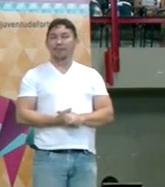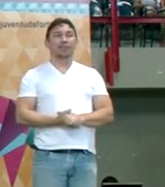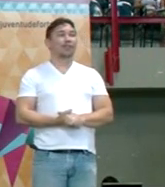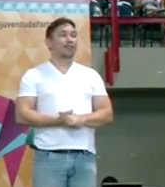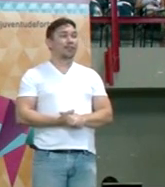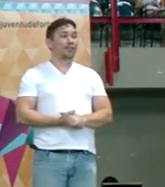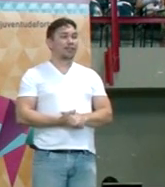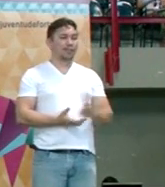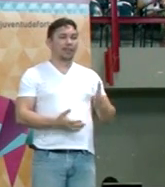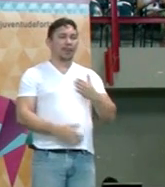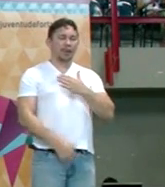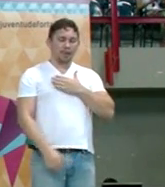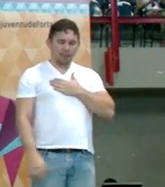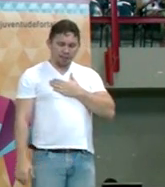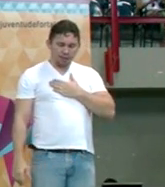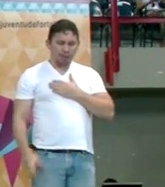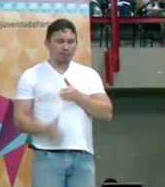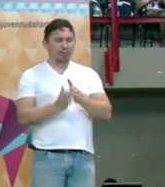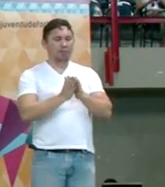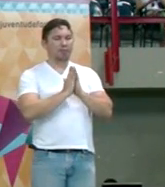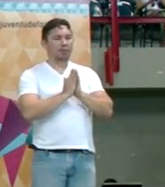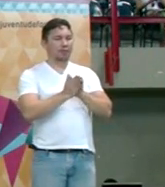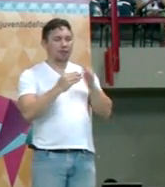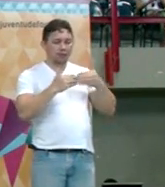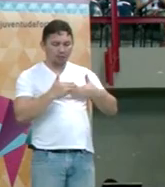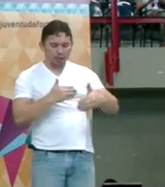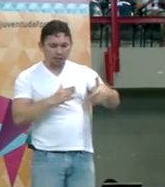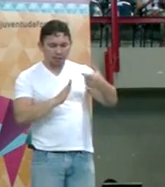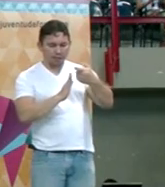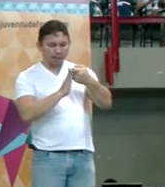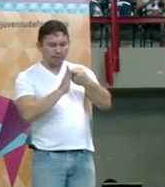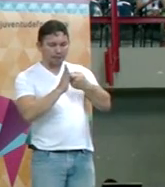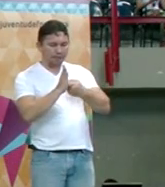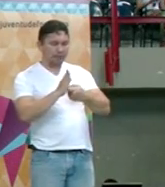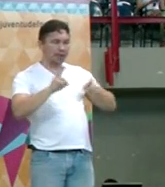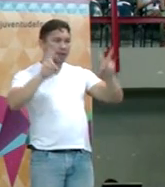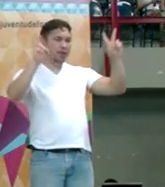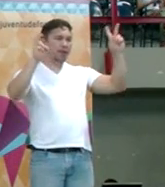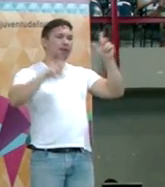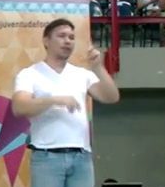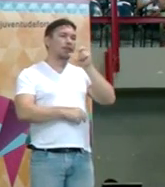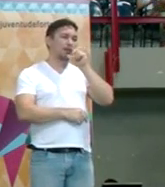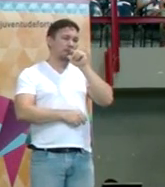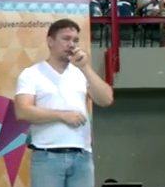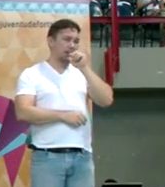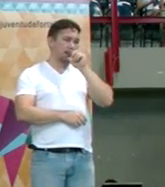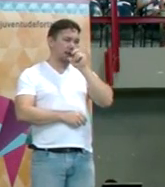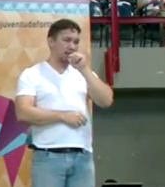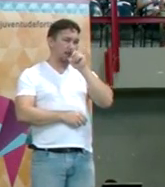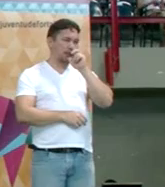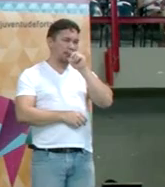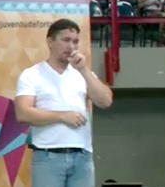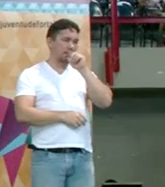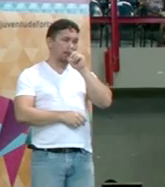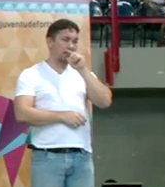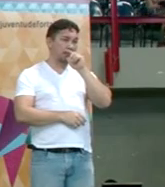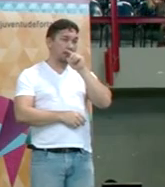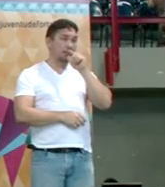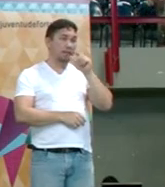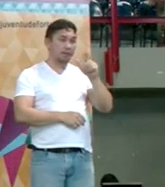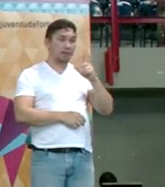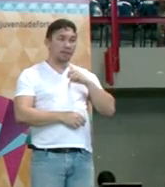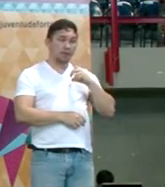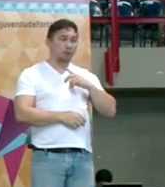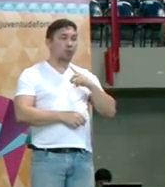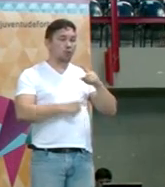Eu gostaria que vocês produzissem durante a semana esse tema da água, ele é muito pertinente. E quando receberem o